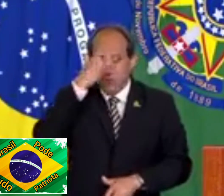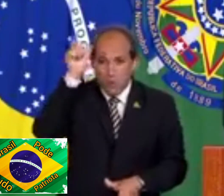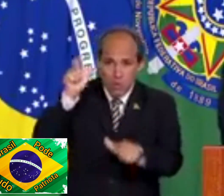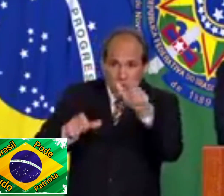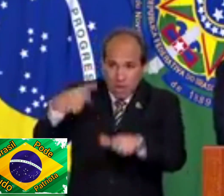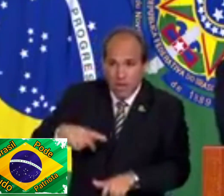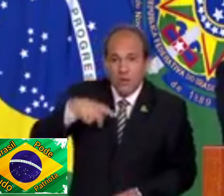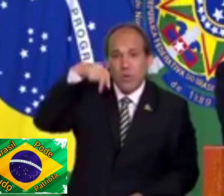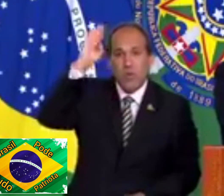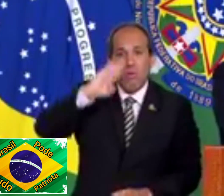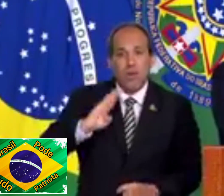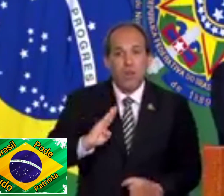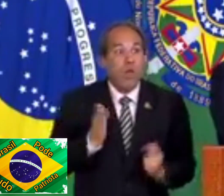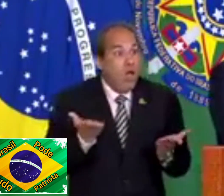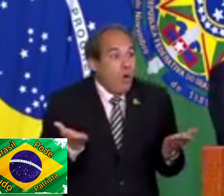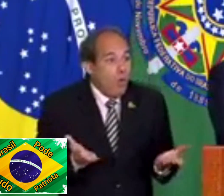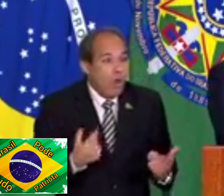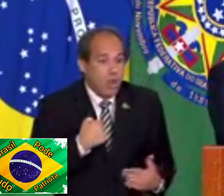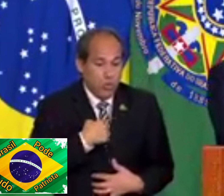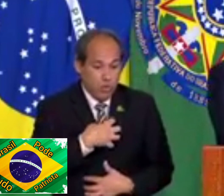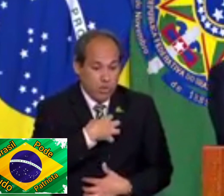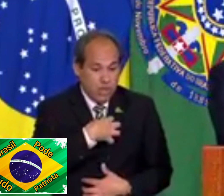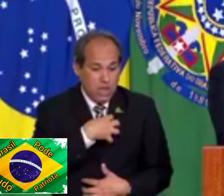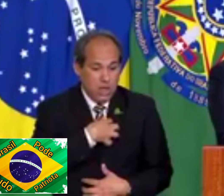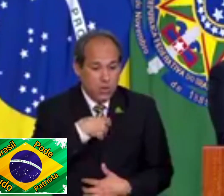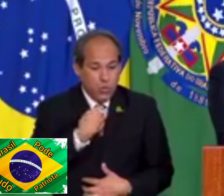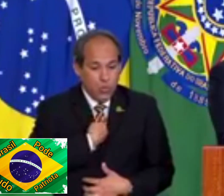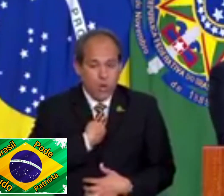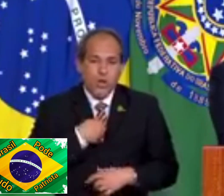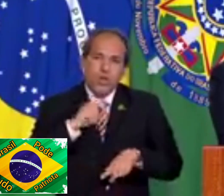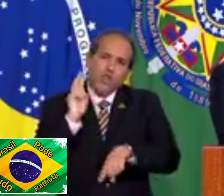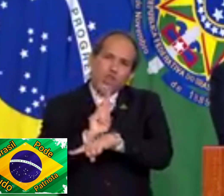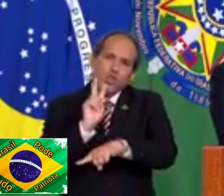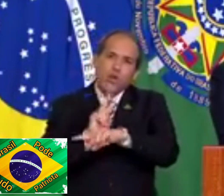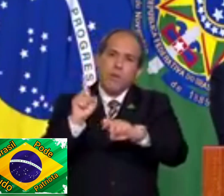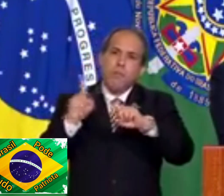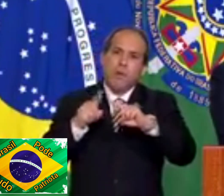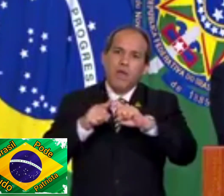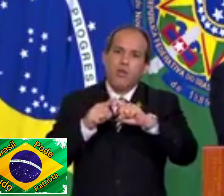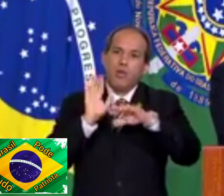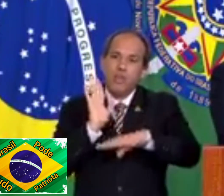Hoje, eu me considero o médico da liberdade no Brasil.